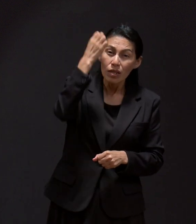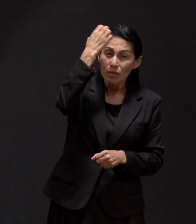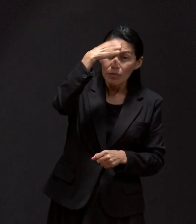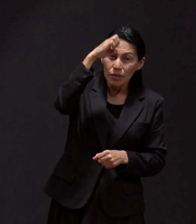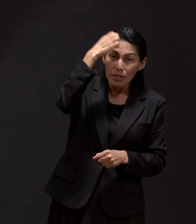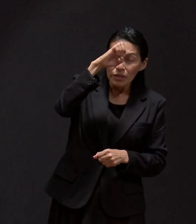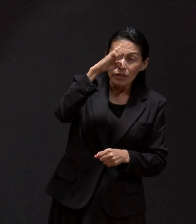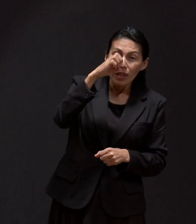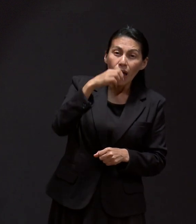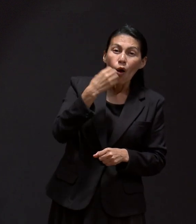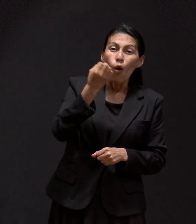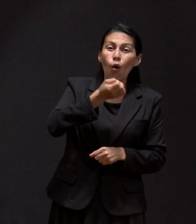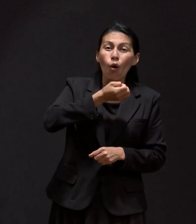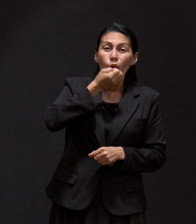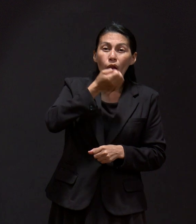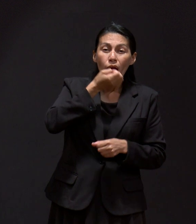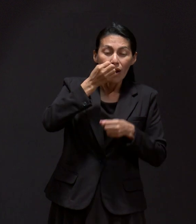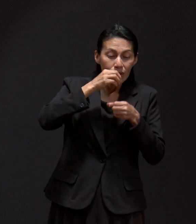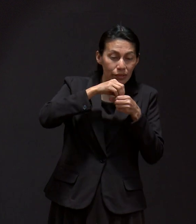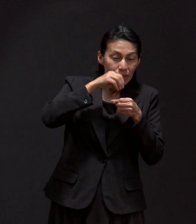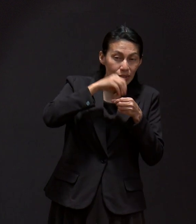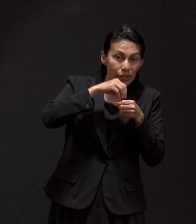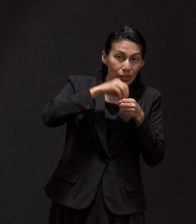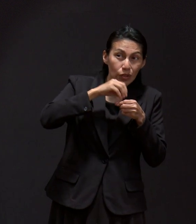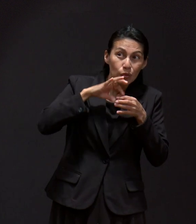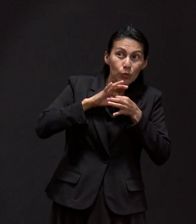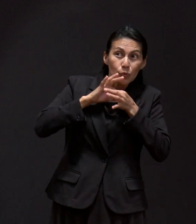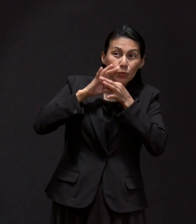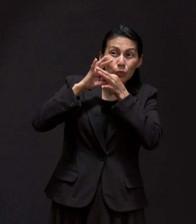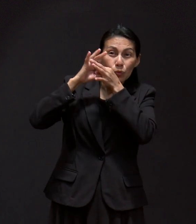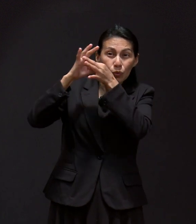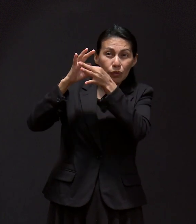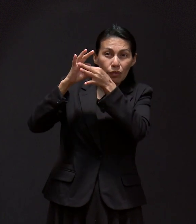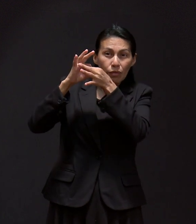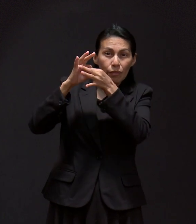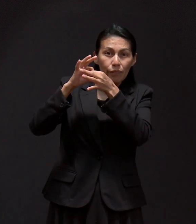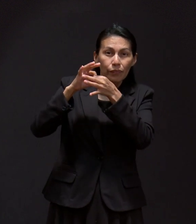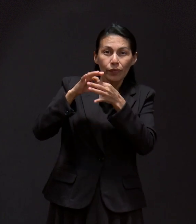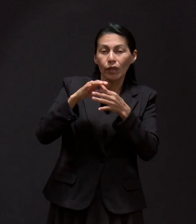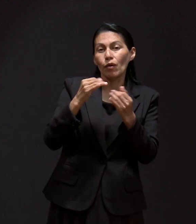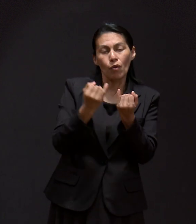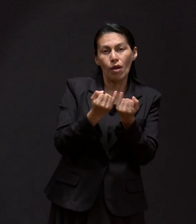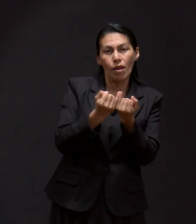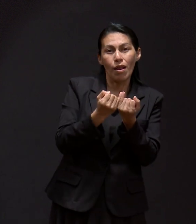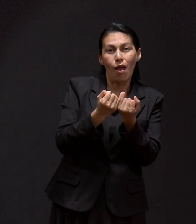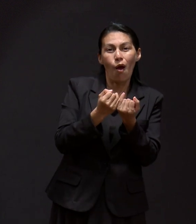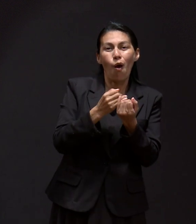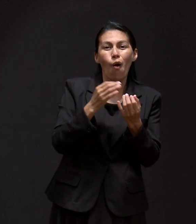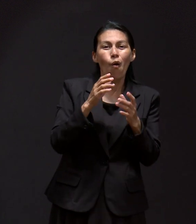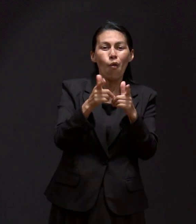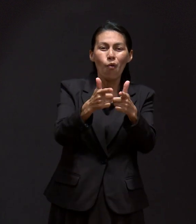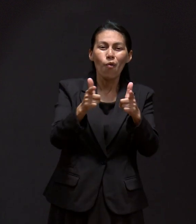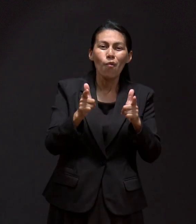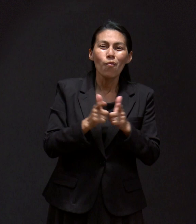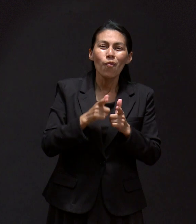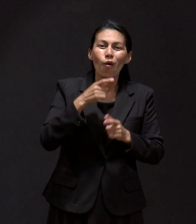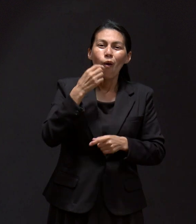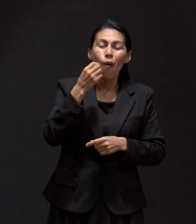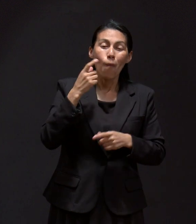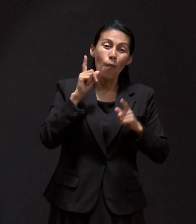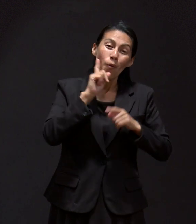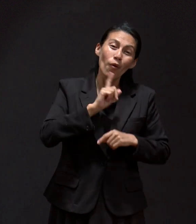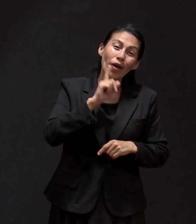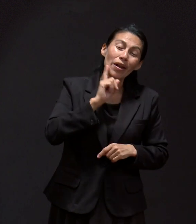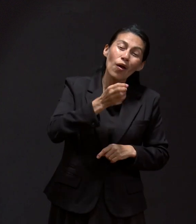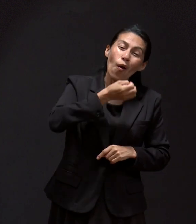de la oración íntima con dios pero también pertenece a un grupo las guerreras de la oración